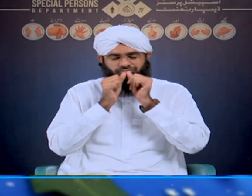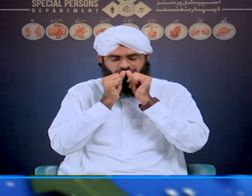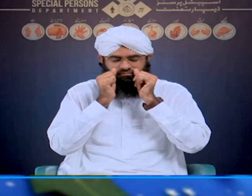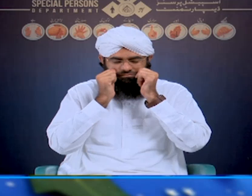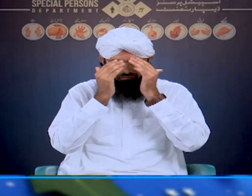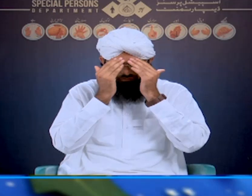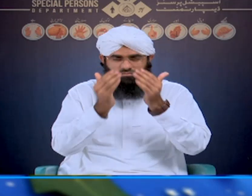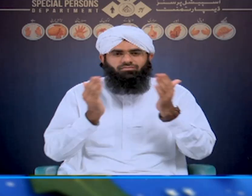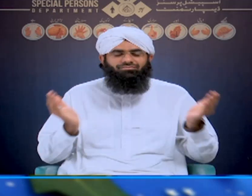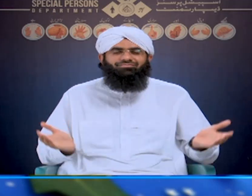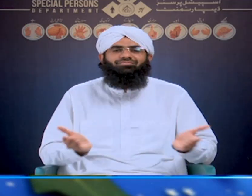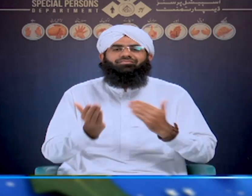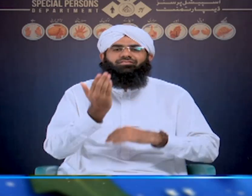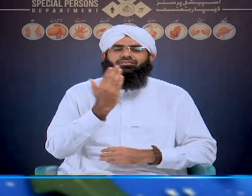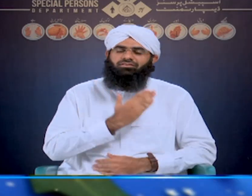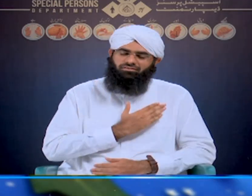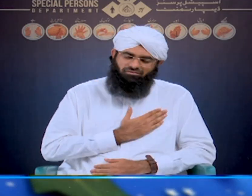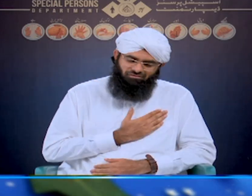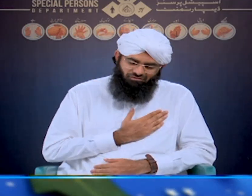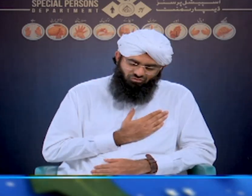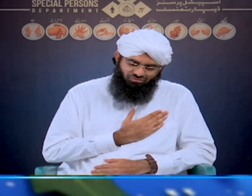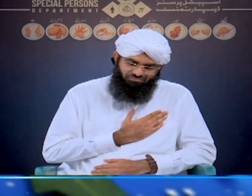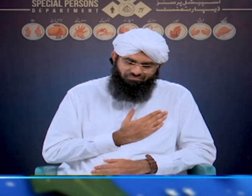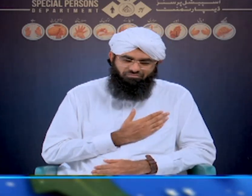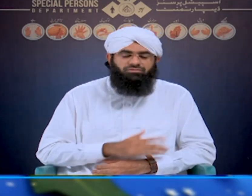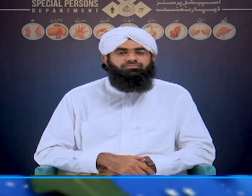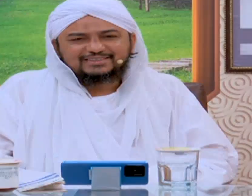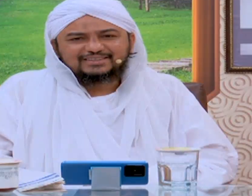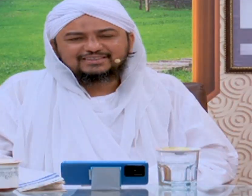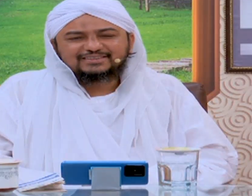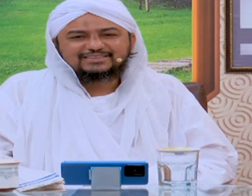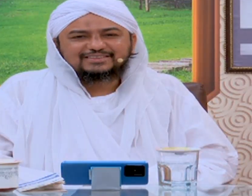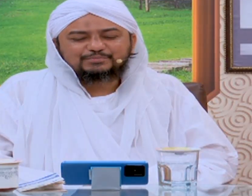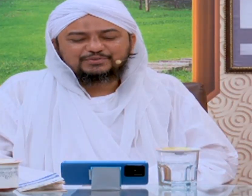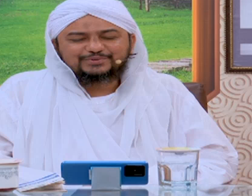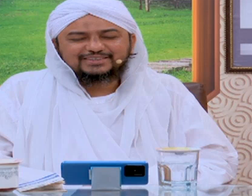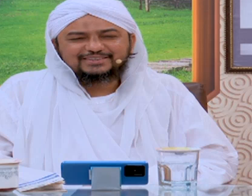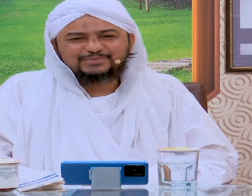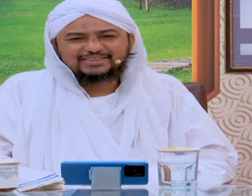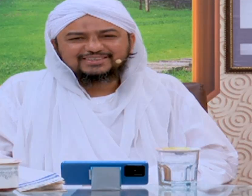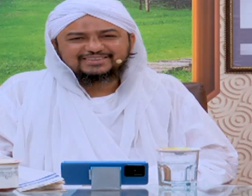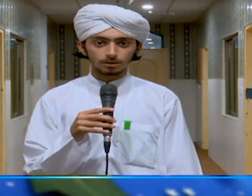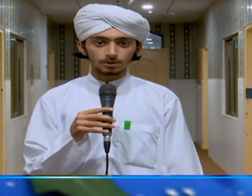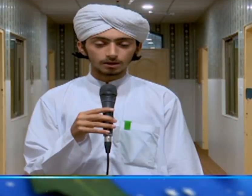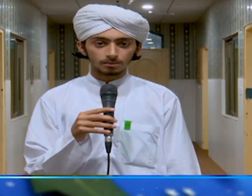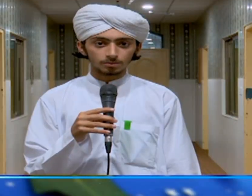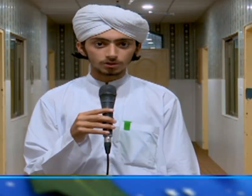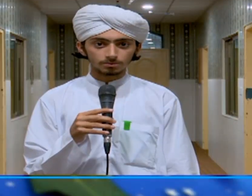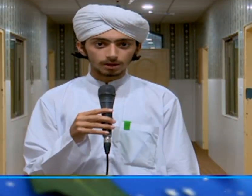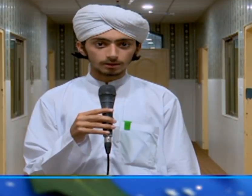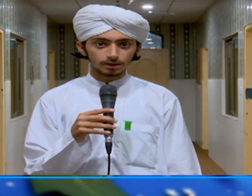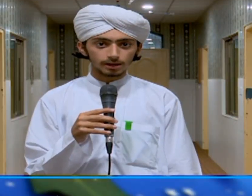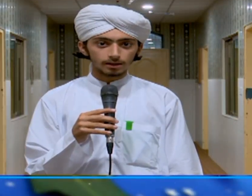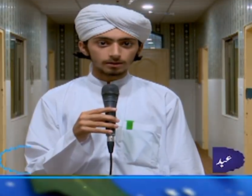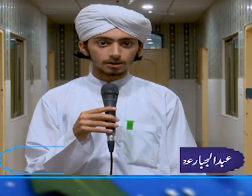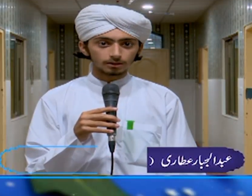علی الحبیب صلی اللہ تعالی علی محمد. آئیے اپنے سوال کی طرف بڑھتے ہیں. میرا نام